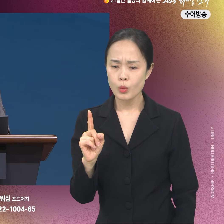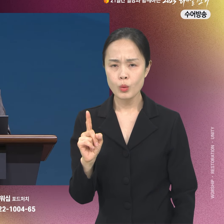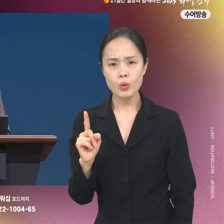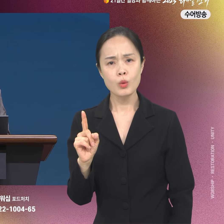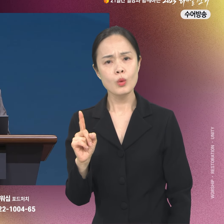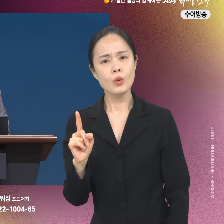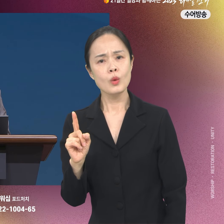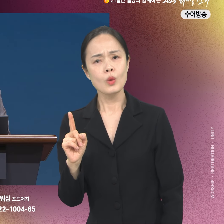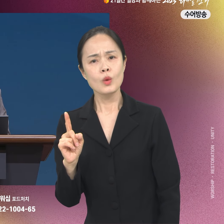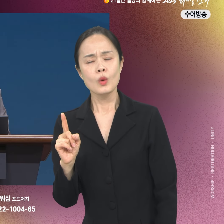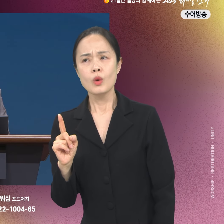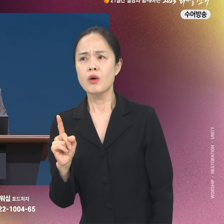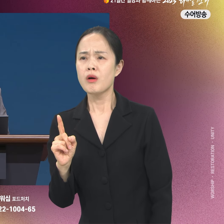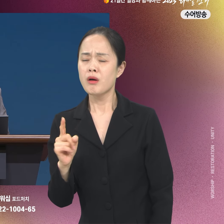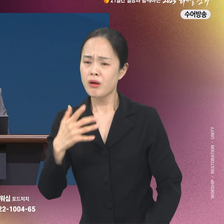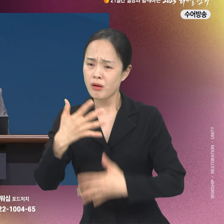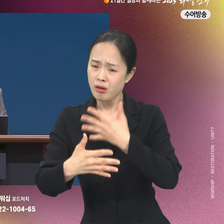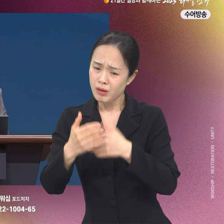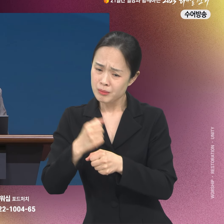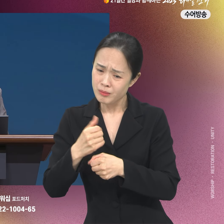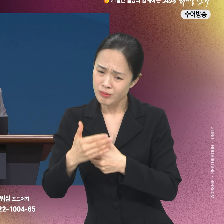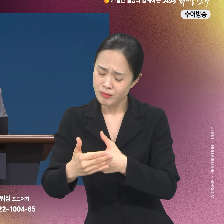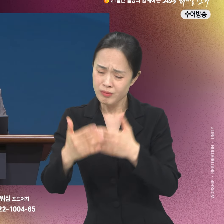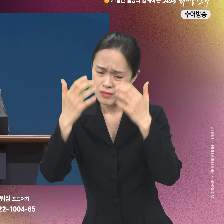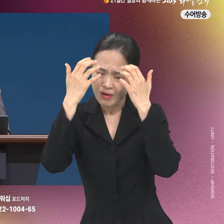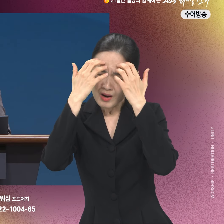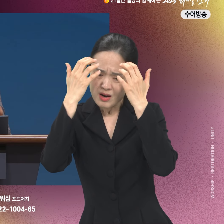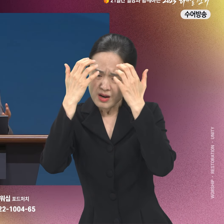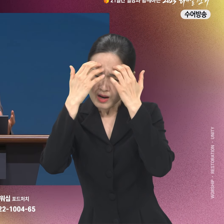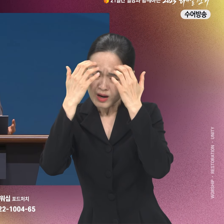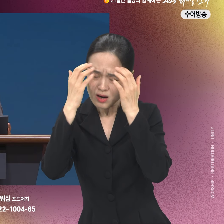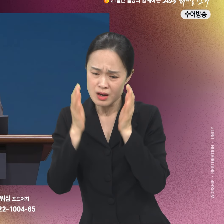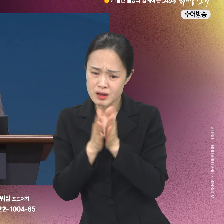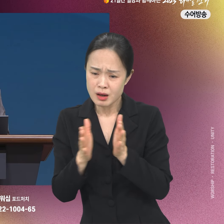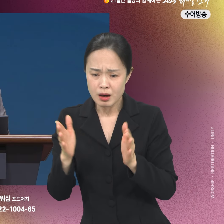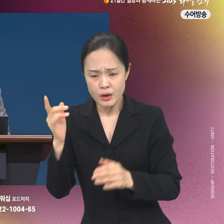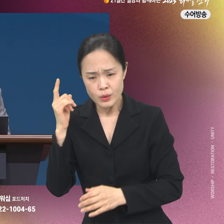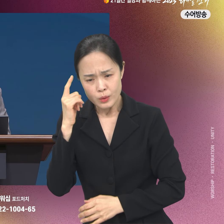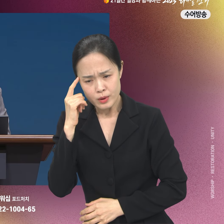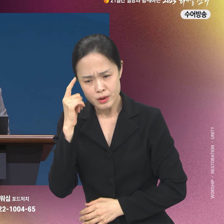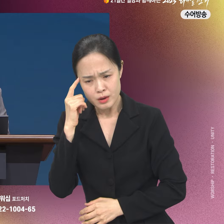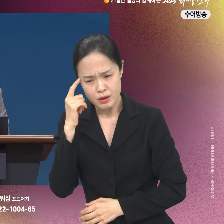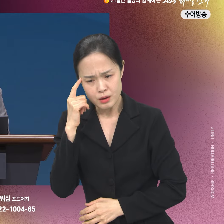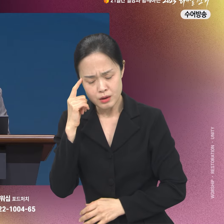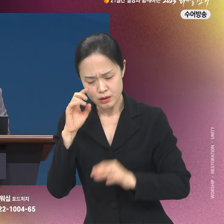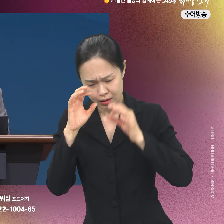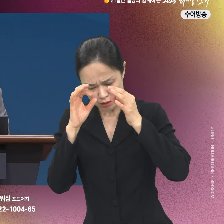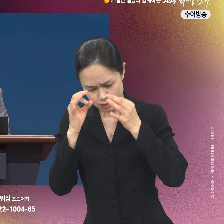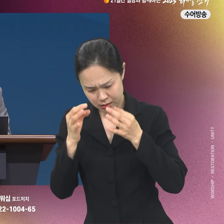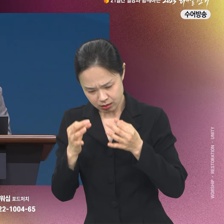이런 고민을 많이 하게 됐습니다. 그러면서 저를 좀 돌이켜보게 됐어요.